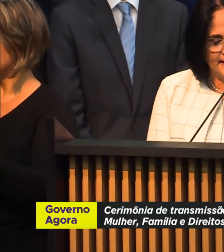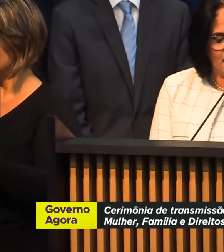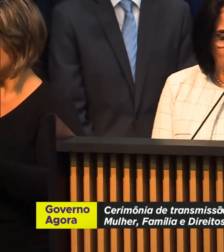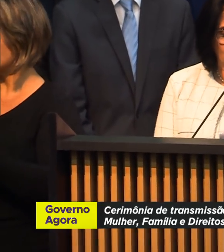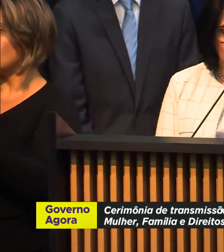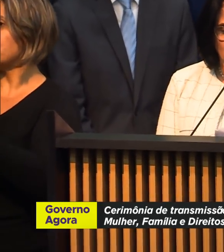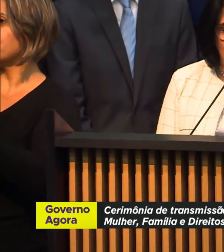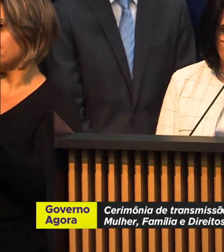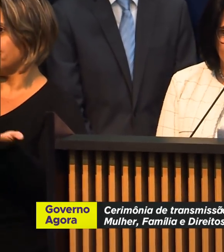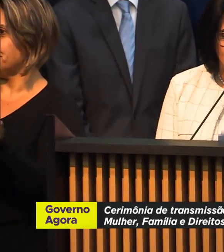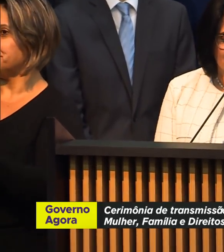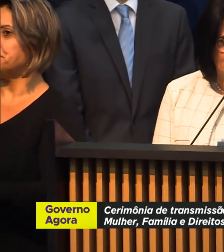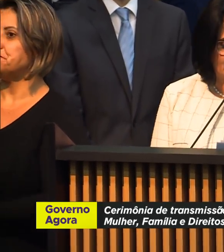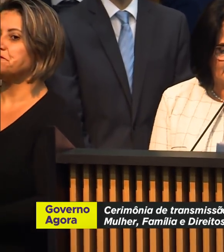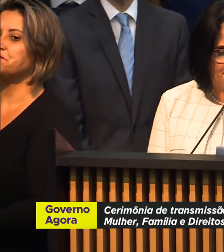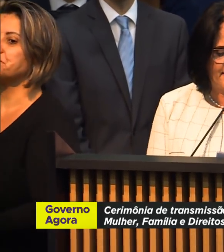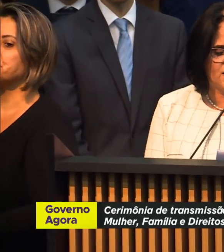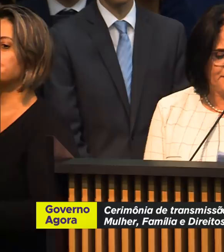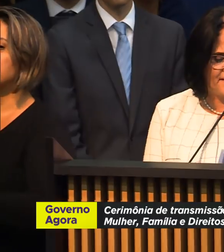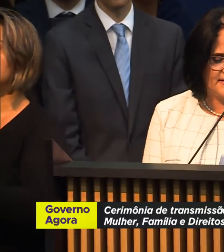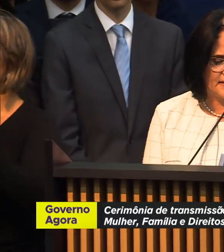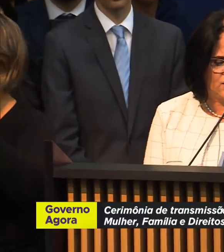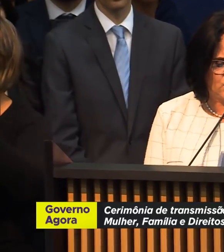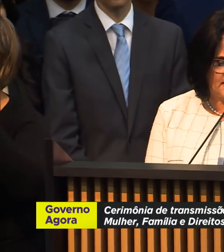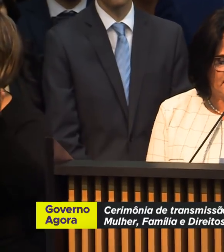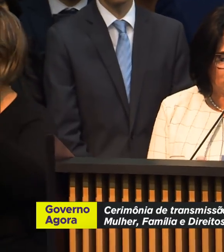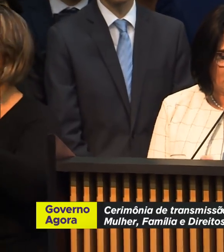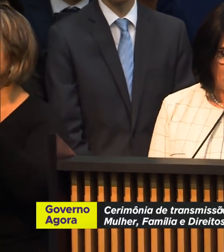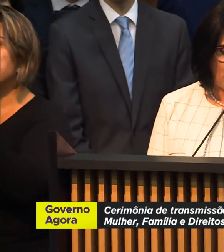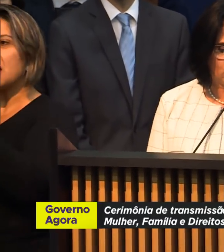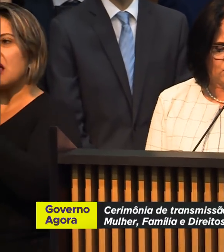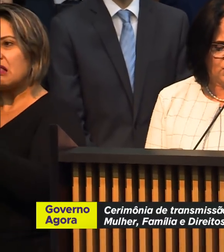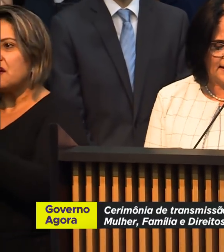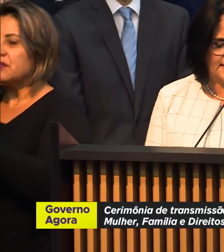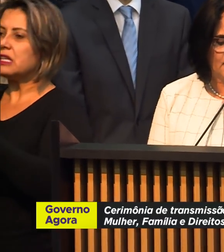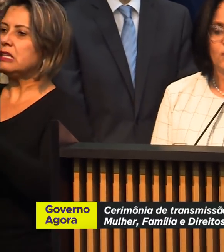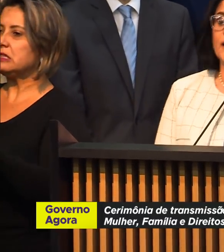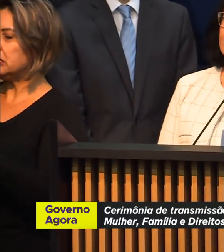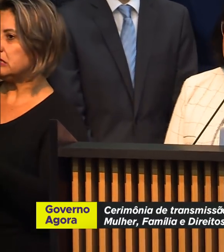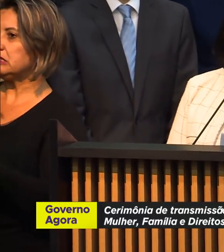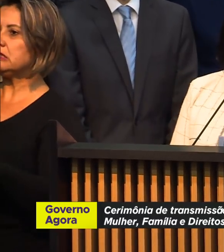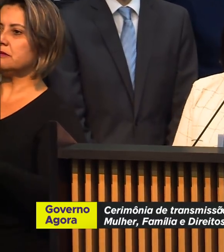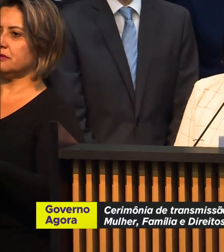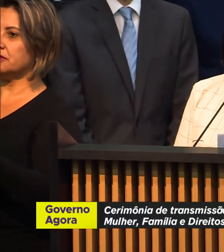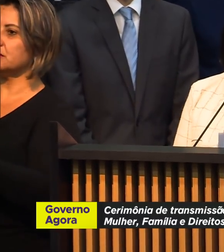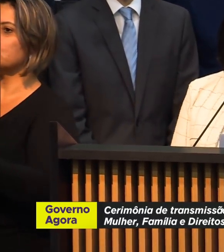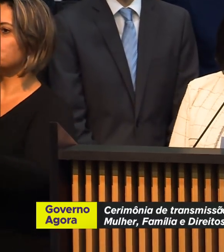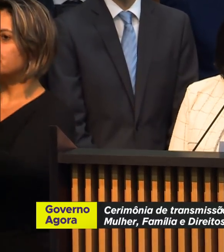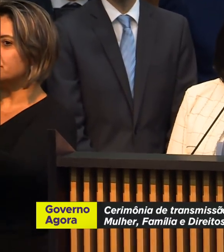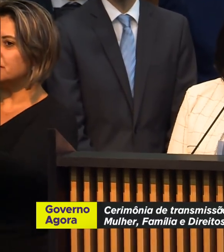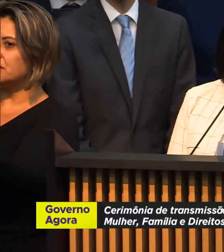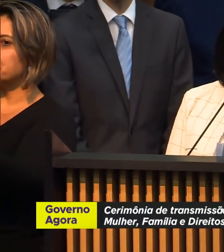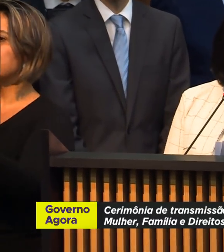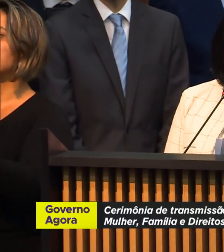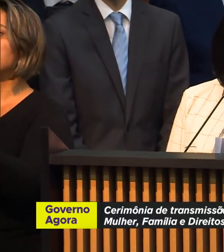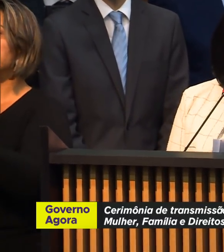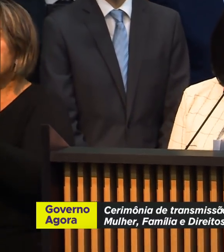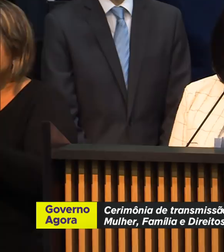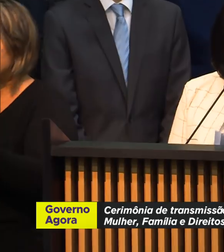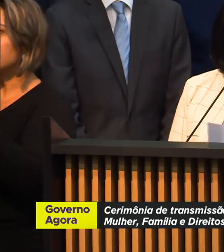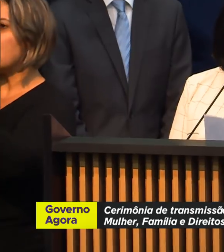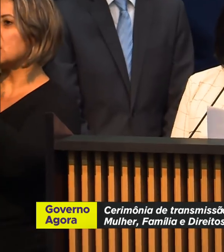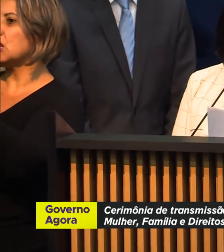Intensificaremos em parceria com outros órgãos e entidades as campanhas de prevenção ao suicídio, automutilação e também o uso abusivo de